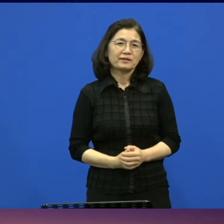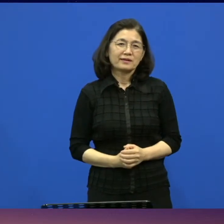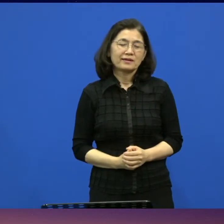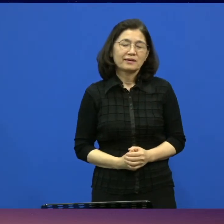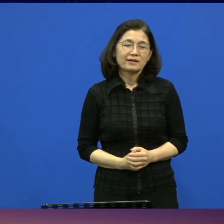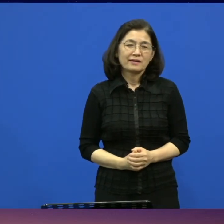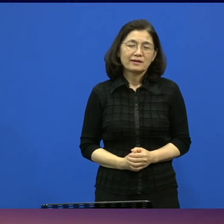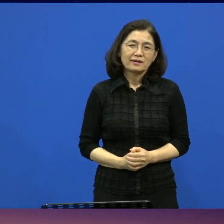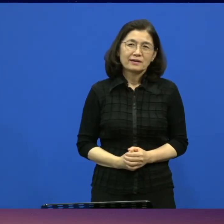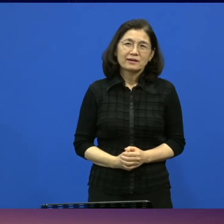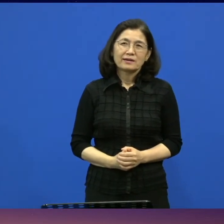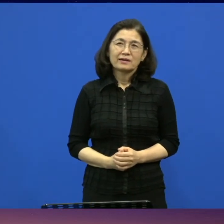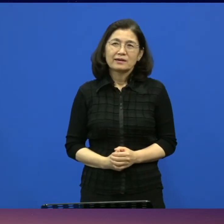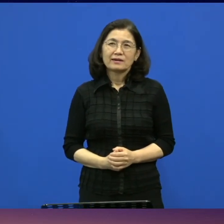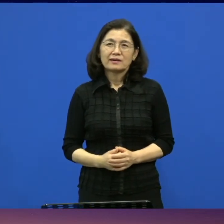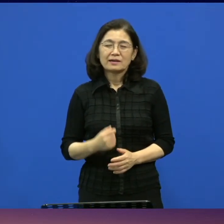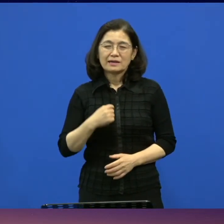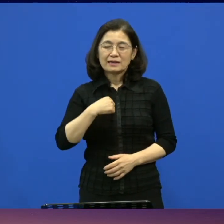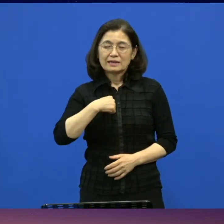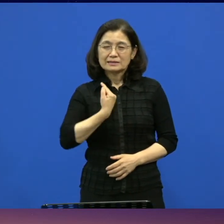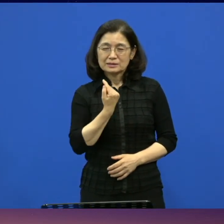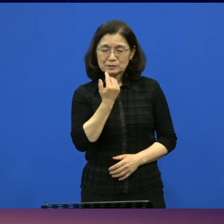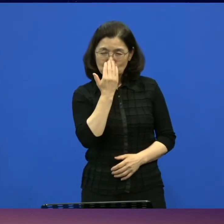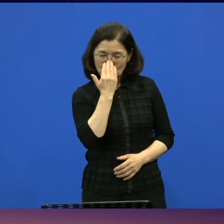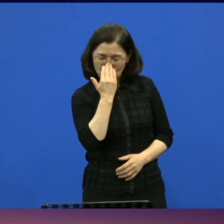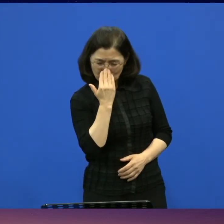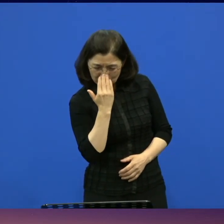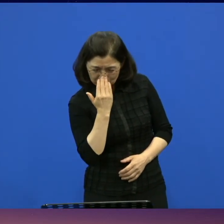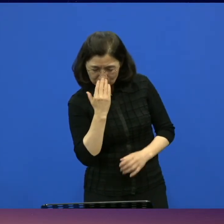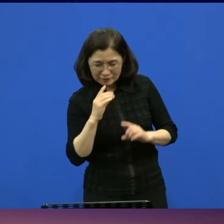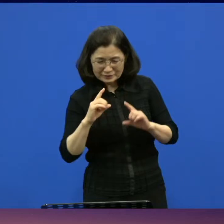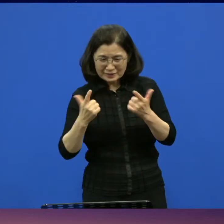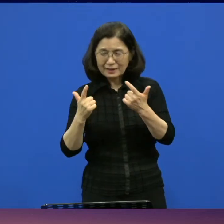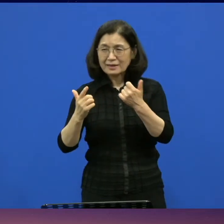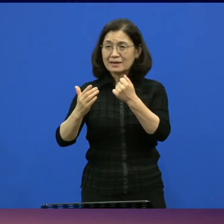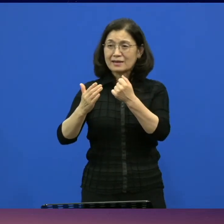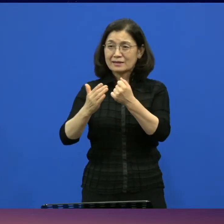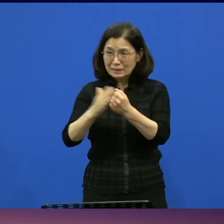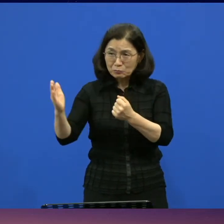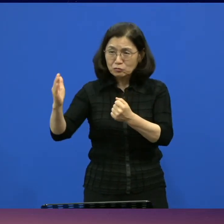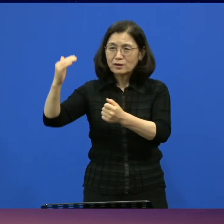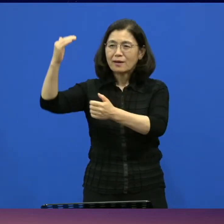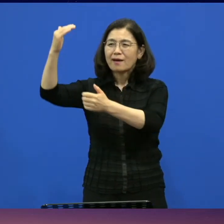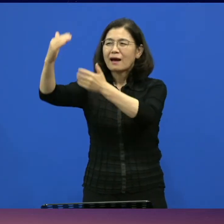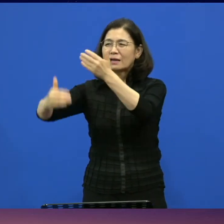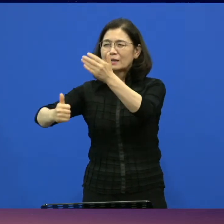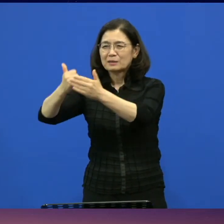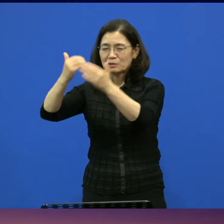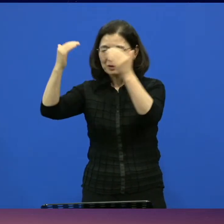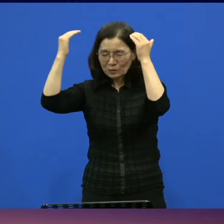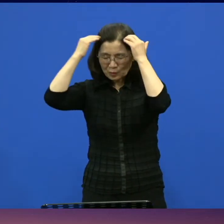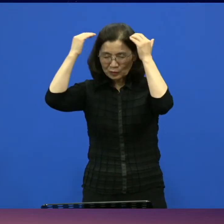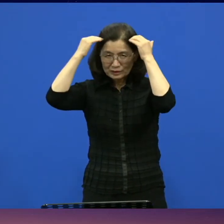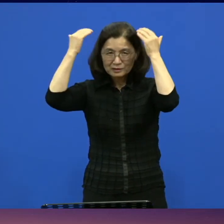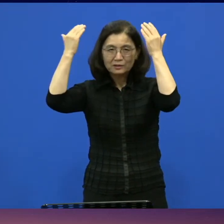그래서 여러분, 우리가 스스로는 낮아지지 않으려고 하기 때문에 하나님이 뭘요? 고난을 허락하시는 거예요.